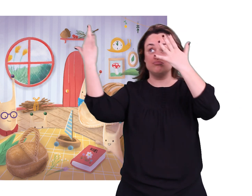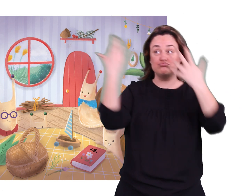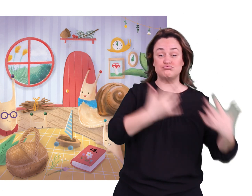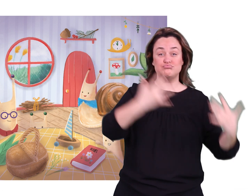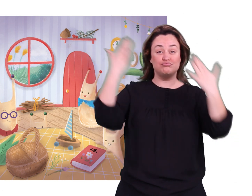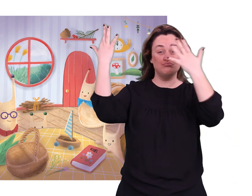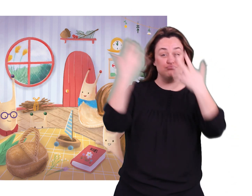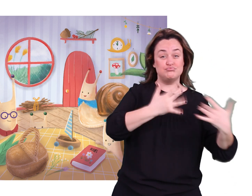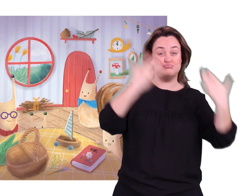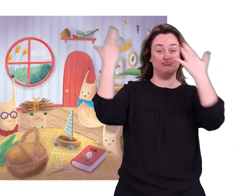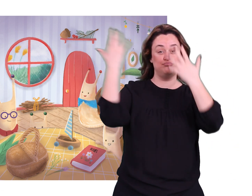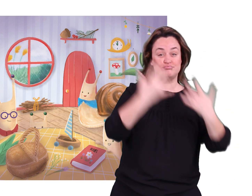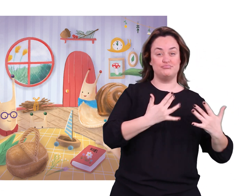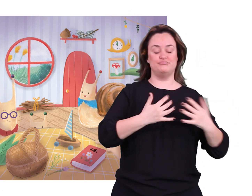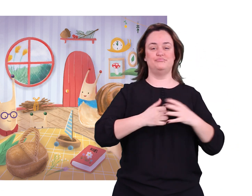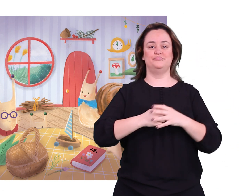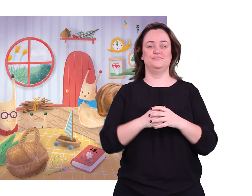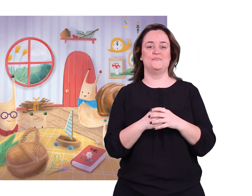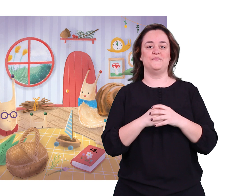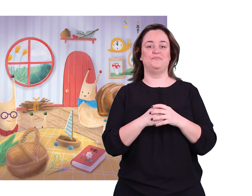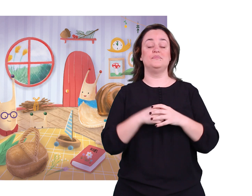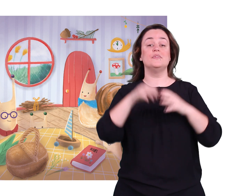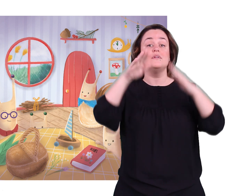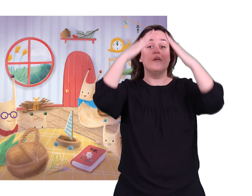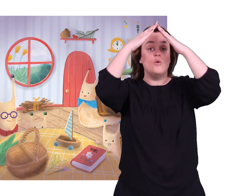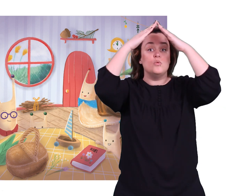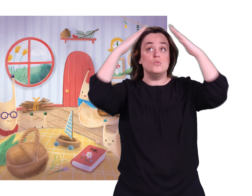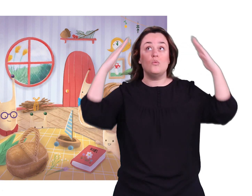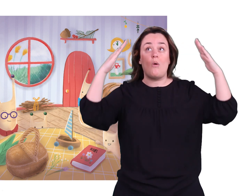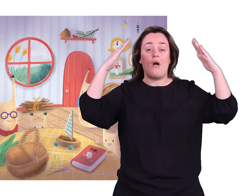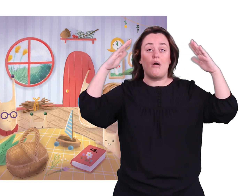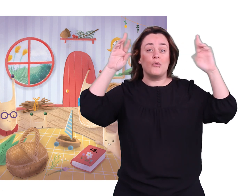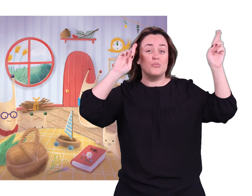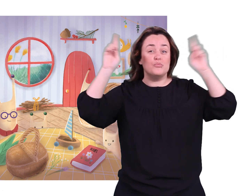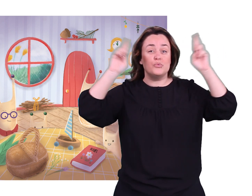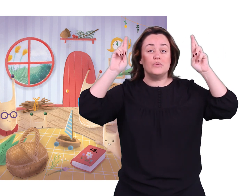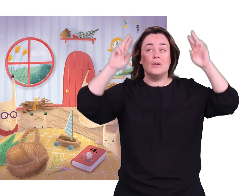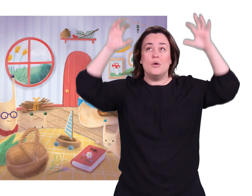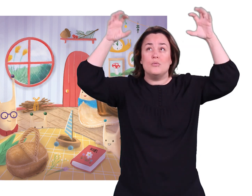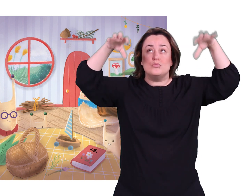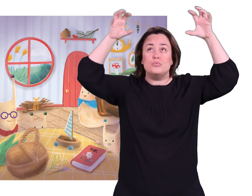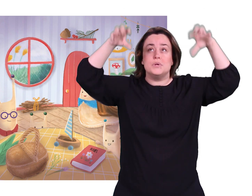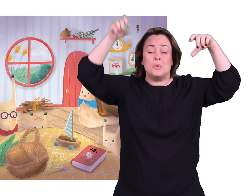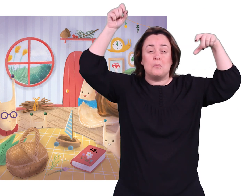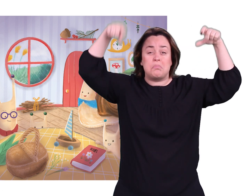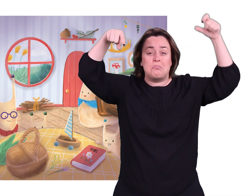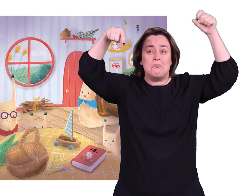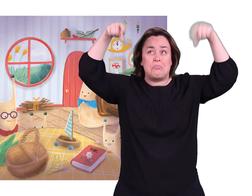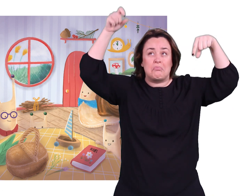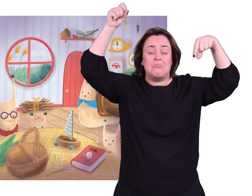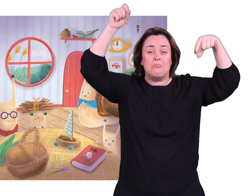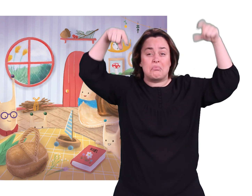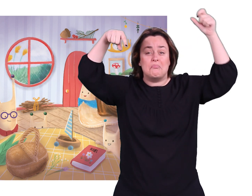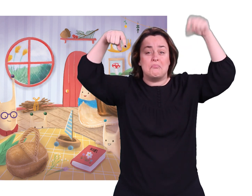tombe très fort. Le toit de la maison, on entend le bruit de la pluie. Plic-ploc, plic-ploc.